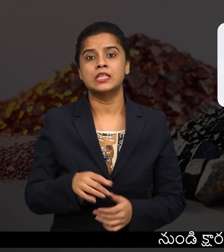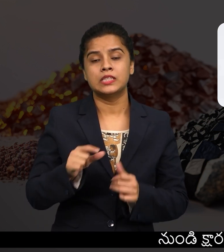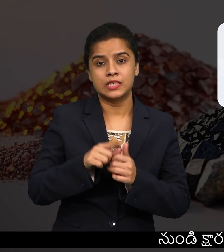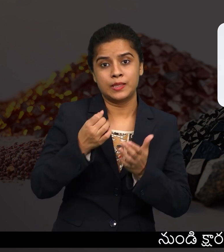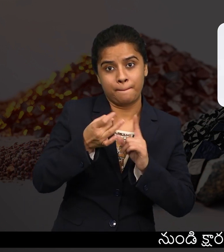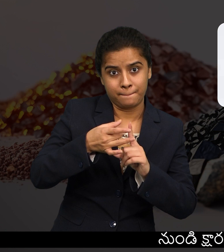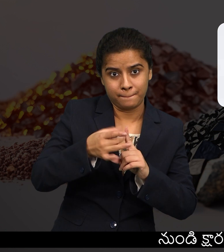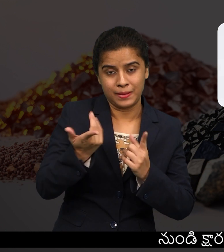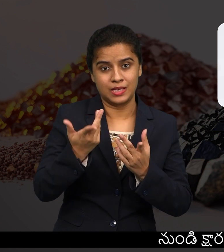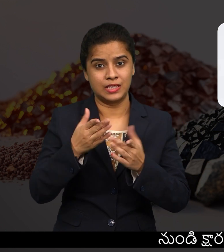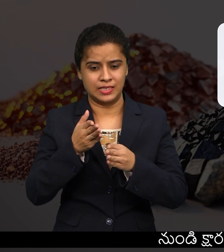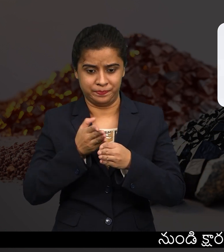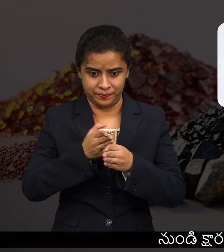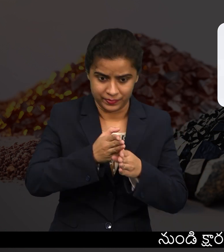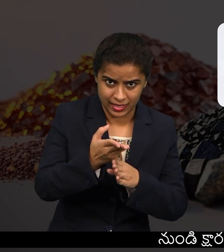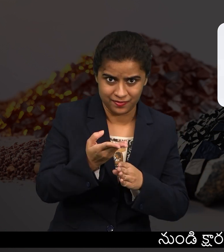క్షారలోహాలు మినహాయింపులు.